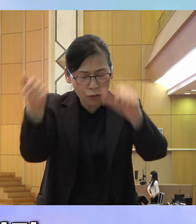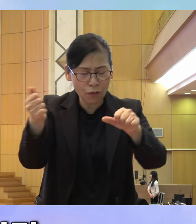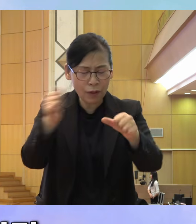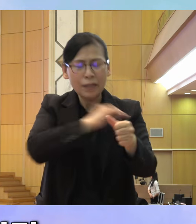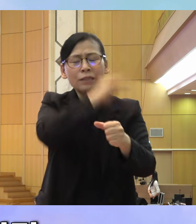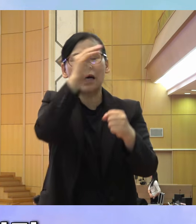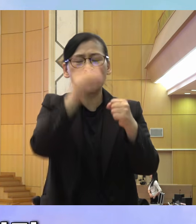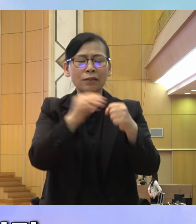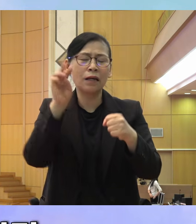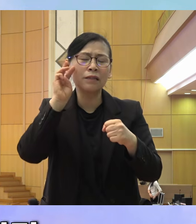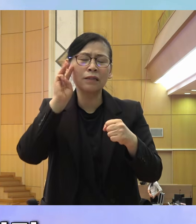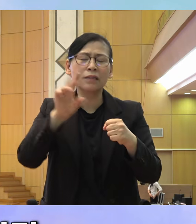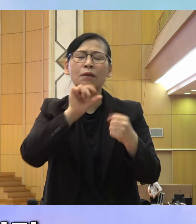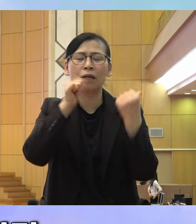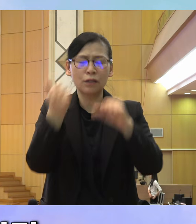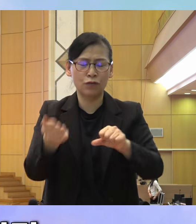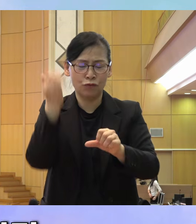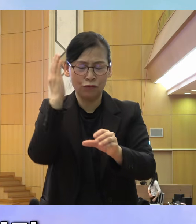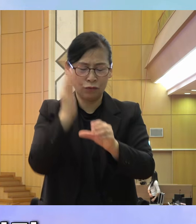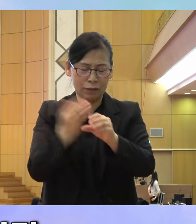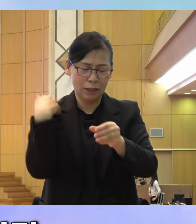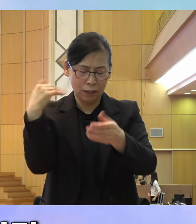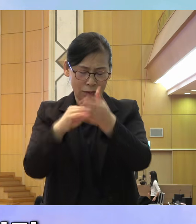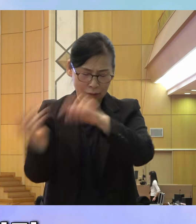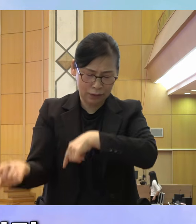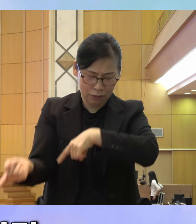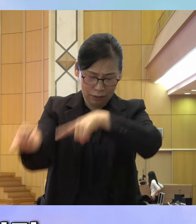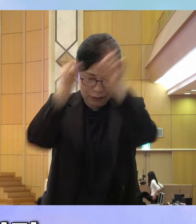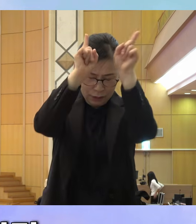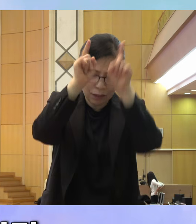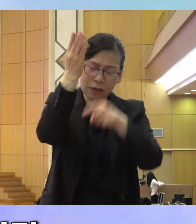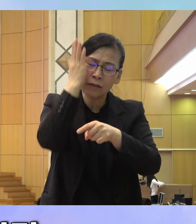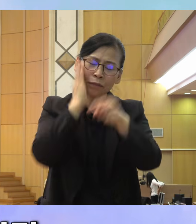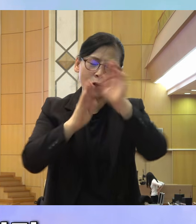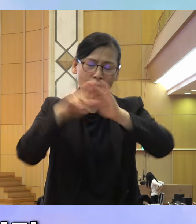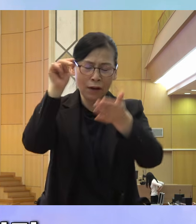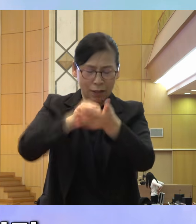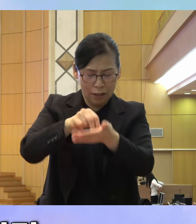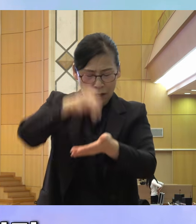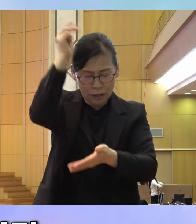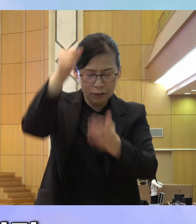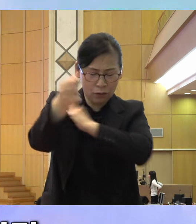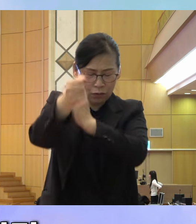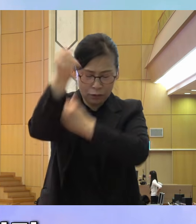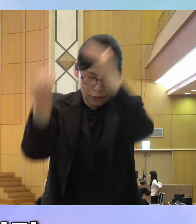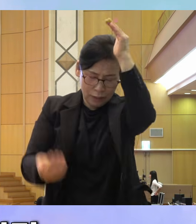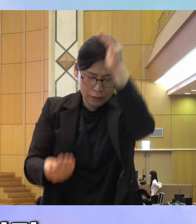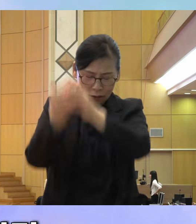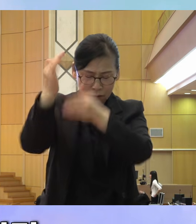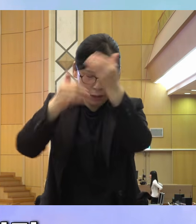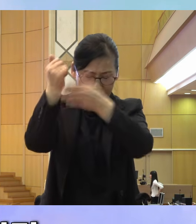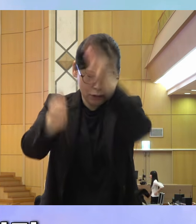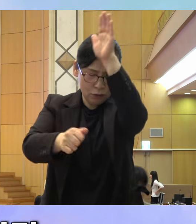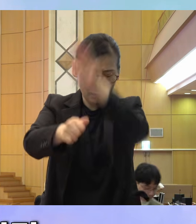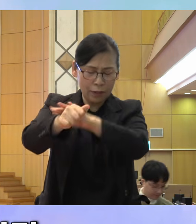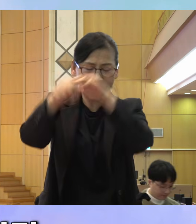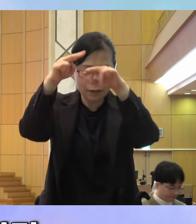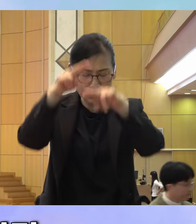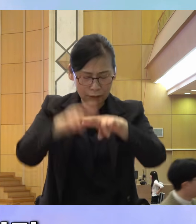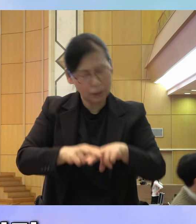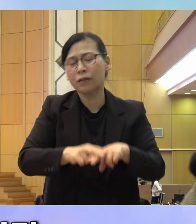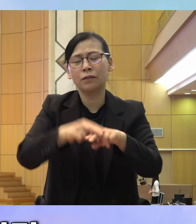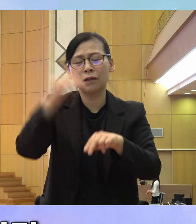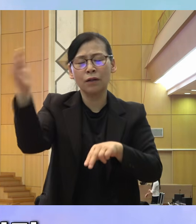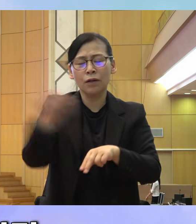죽으시고 장사한 지 사흘 만에 죽은 자 가운데서 다시 살아나시며 하늘에 오르사 전능하신 하나님